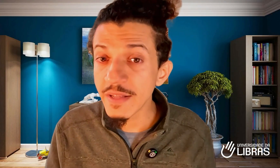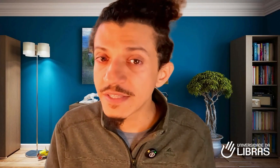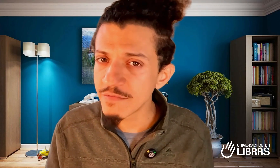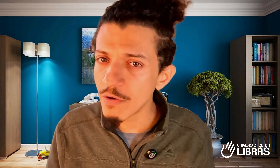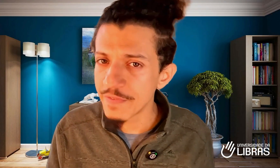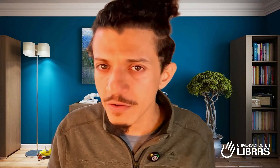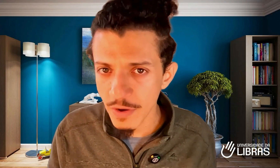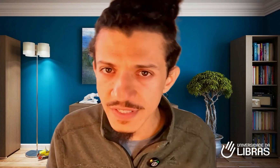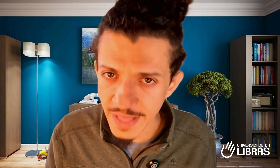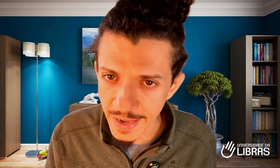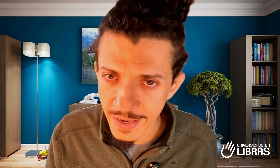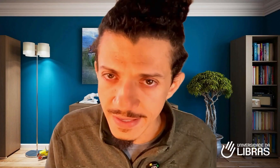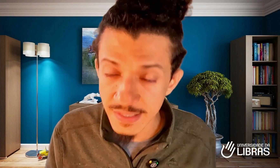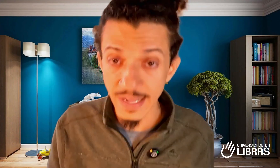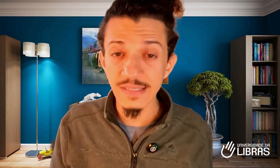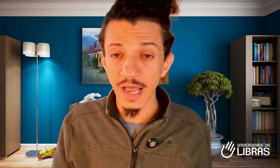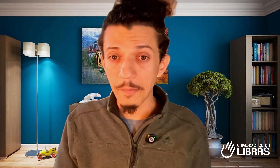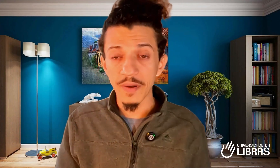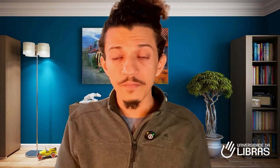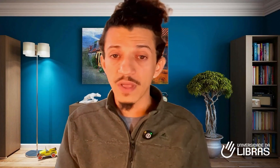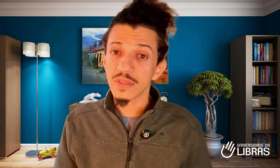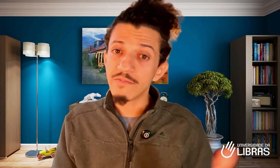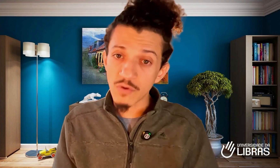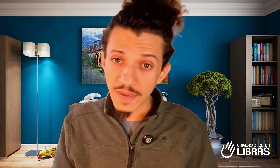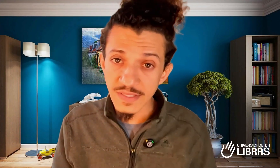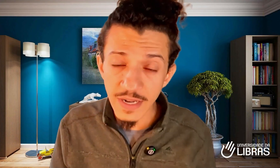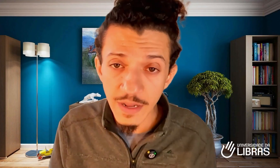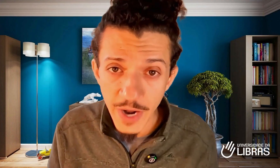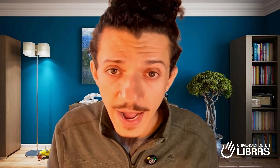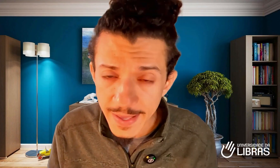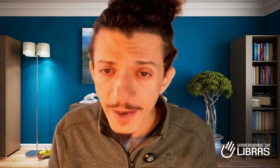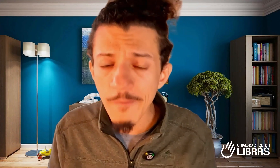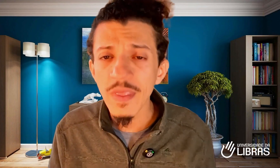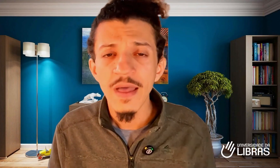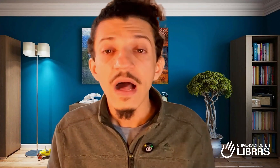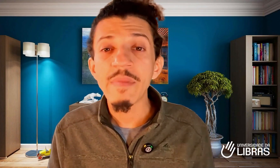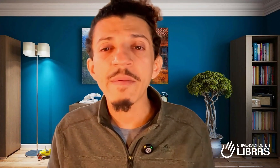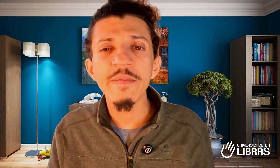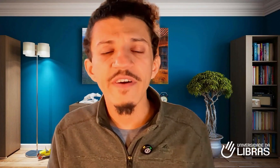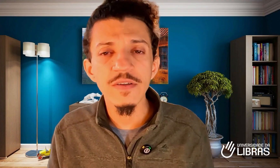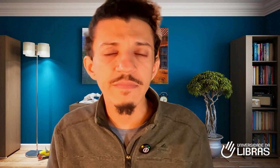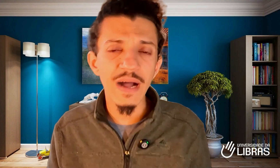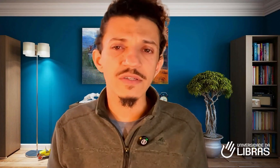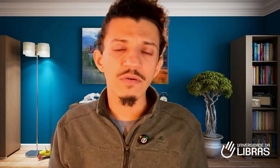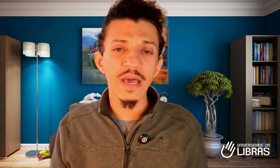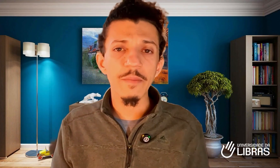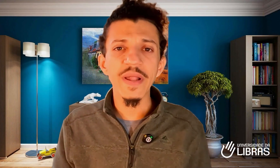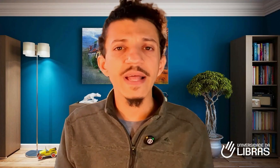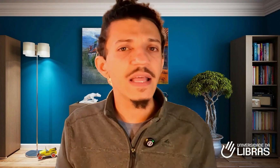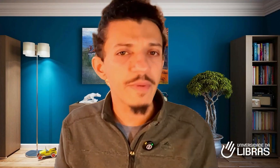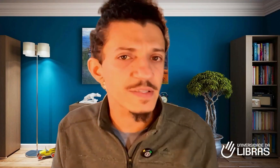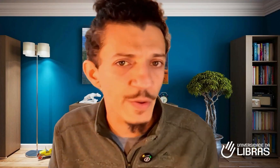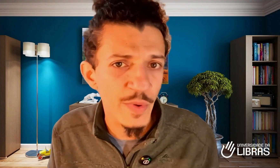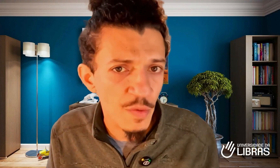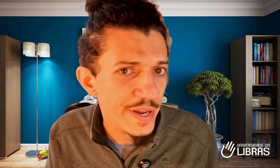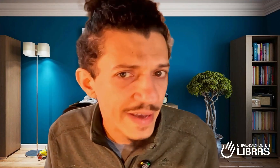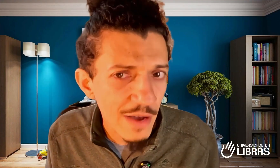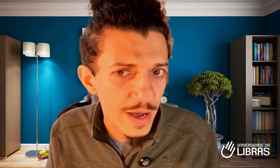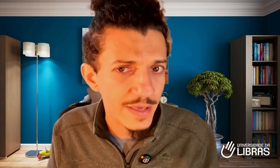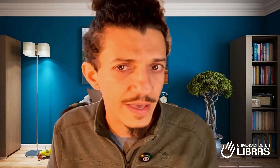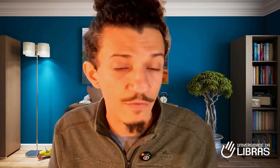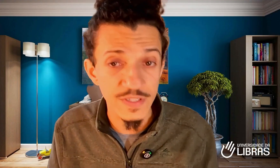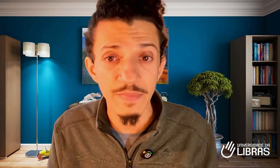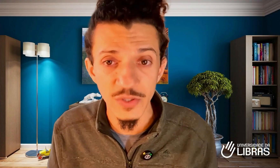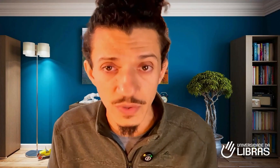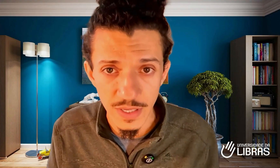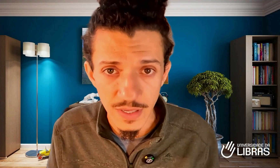descobrindo e desenvolvendo novas técnicas. E nessa época, eu estava começando a namorar a Raquel. A minha mãe me falou assim, Matos, eu quero aprender Libras para eu me comunicar com a